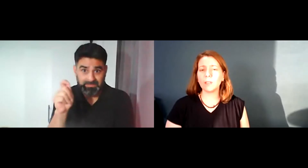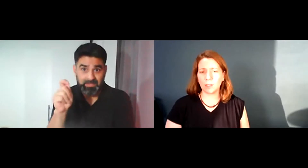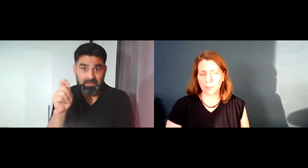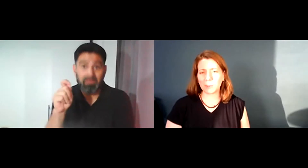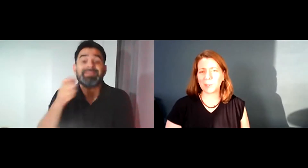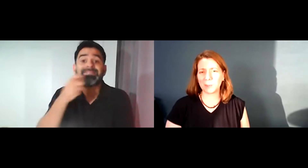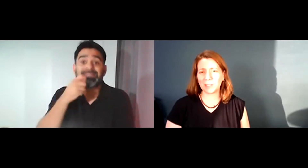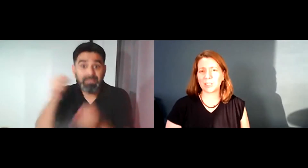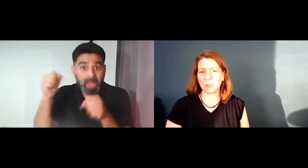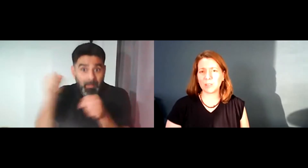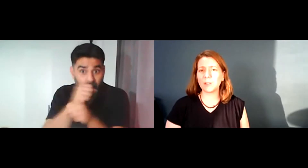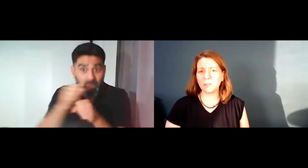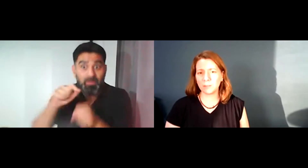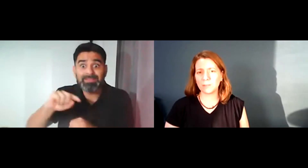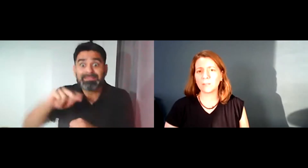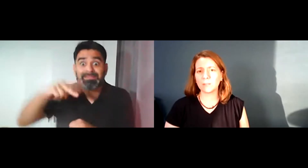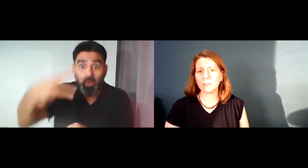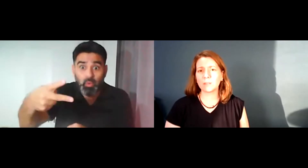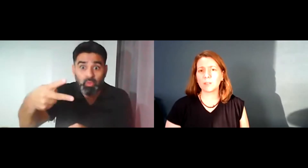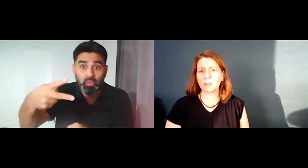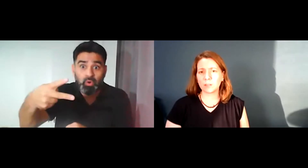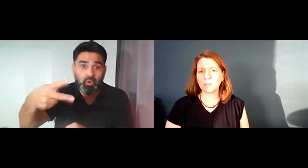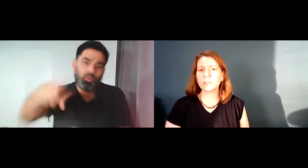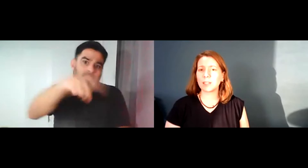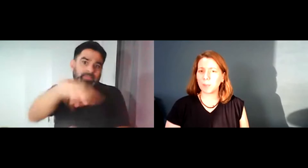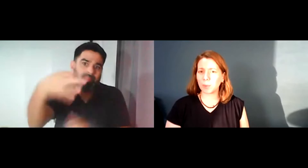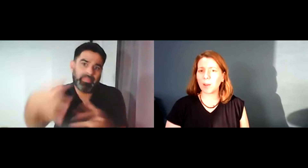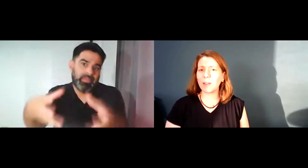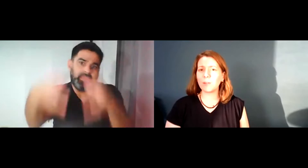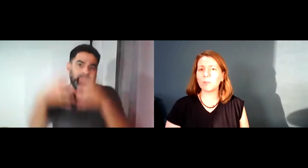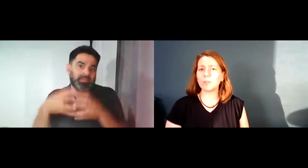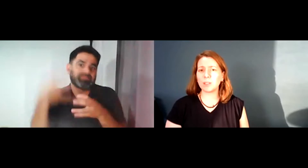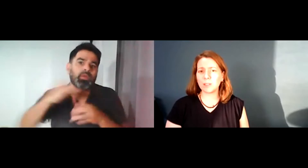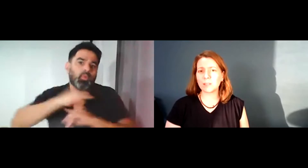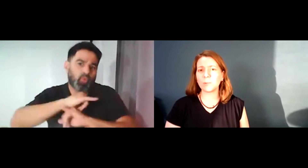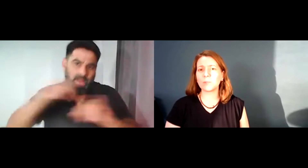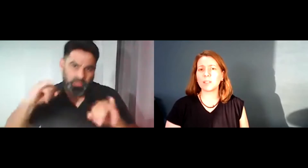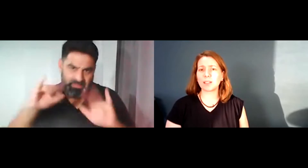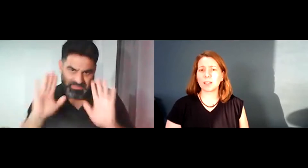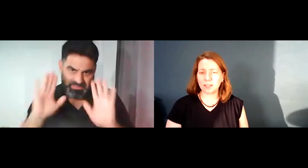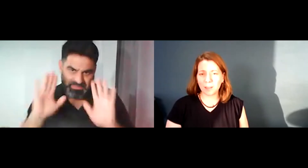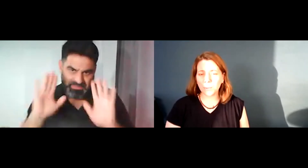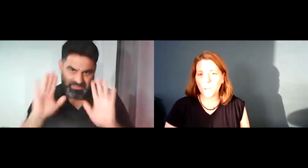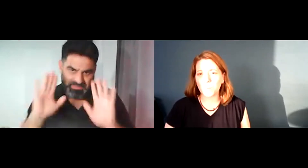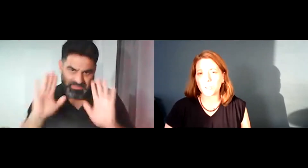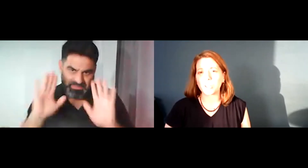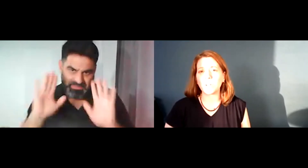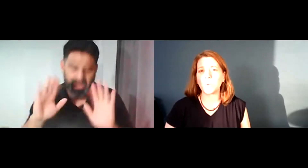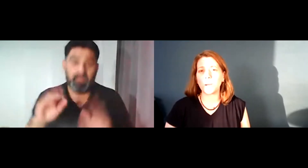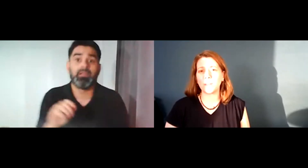¿El primer cuatrimestre ya lo hicieron? ¿Ya está aprobado? ¿Y ustedes, si ustedes está aprobado el proyecto de UPAMI,